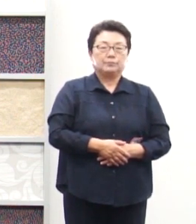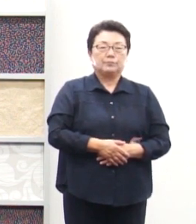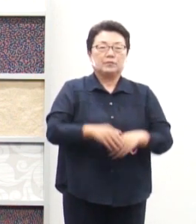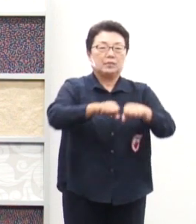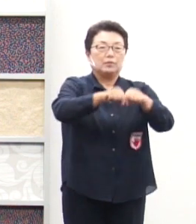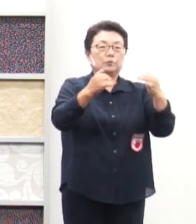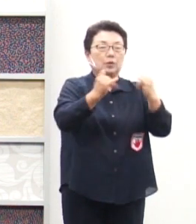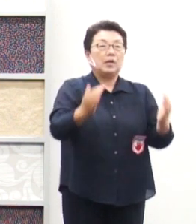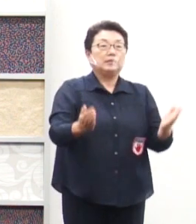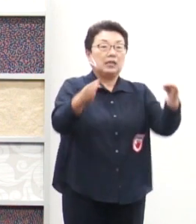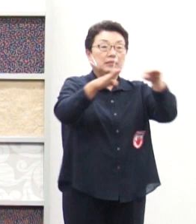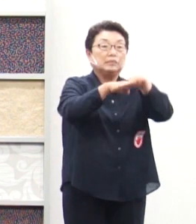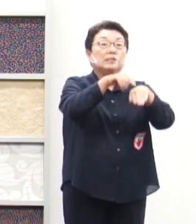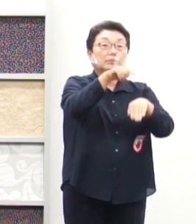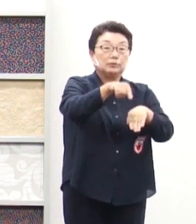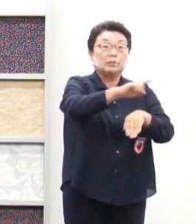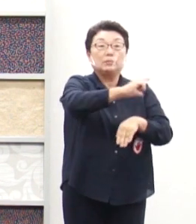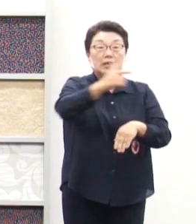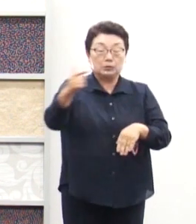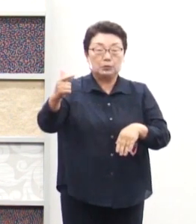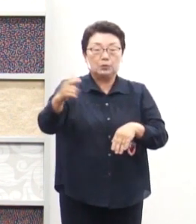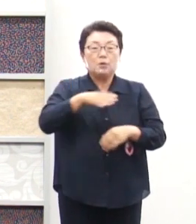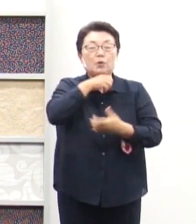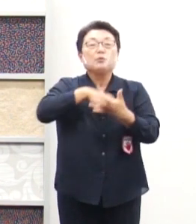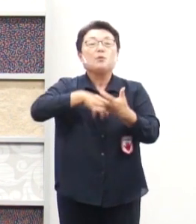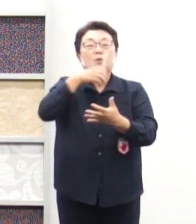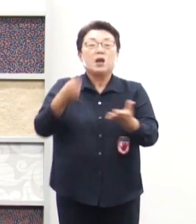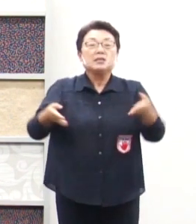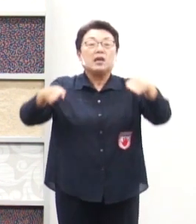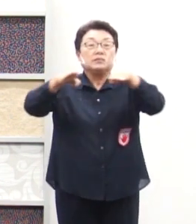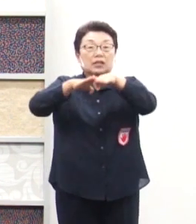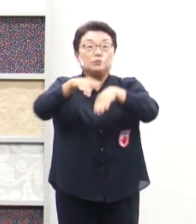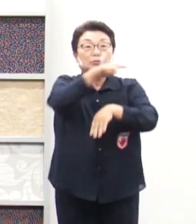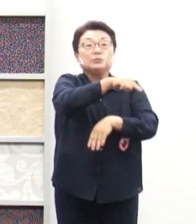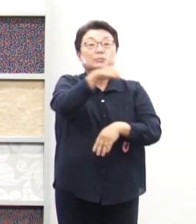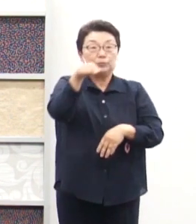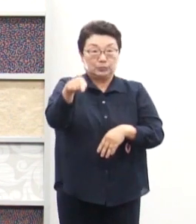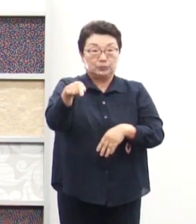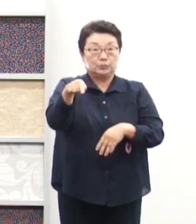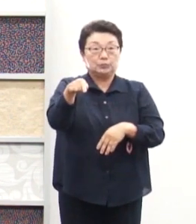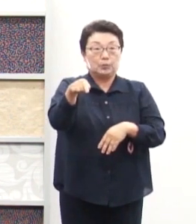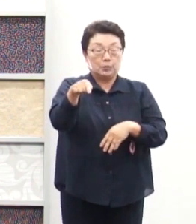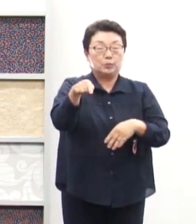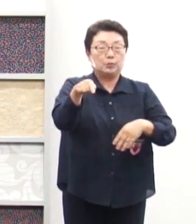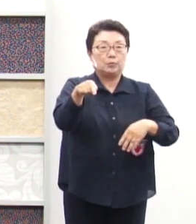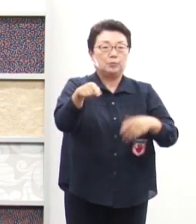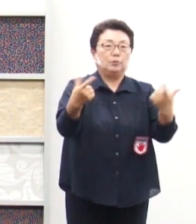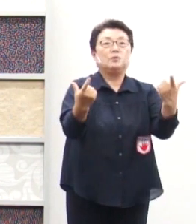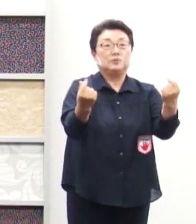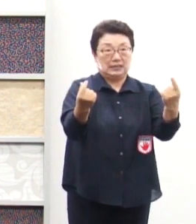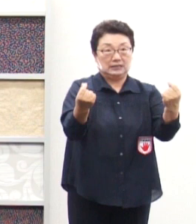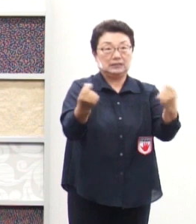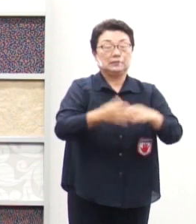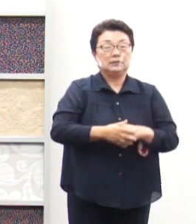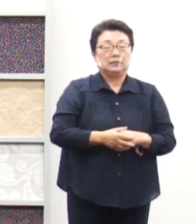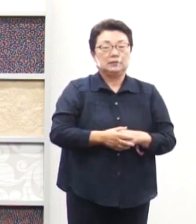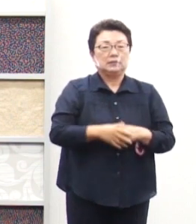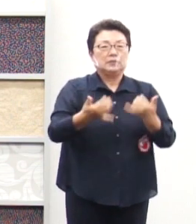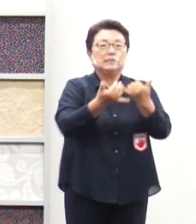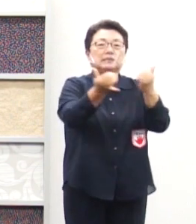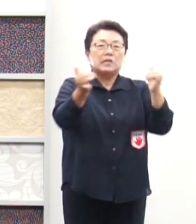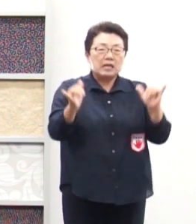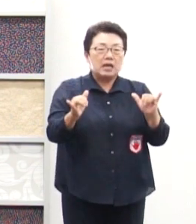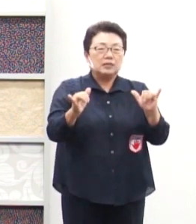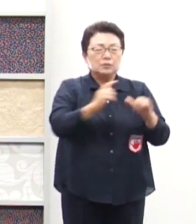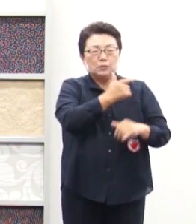障害者施設はじめですね、あるいは高齢者施設な、もそうなんですけれども、社会のさま